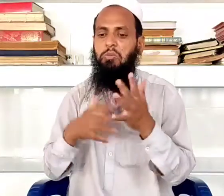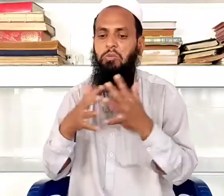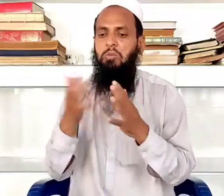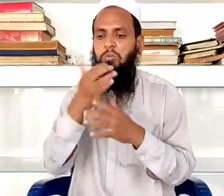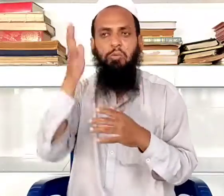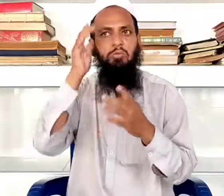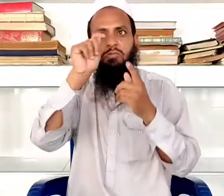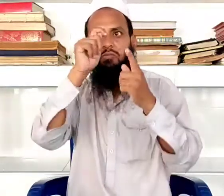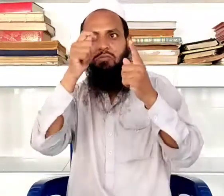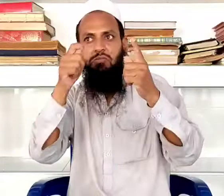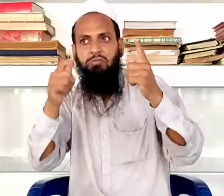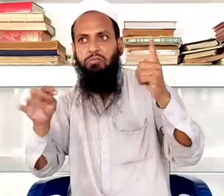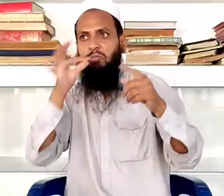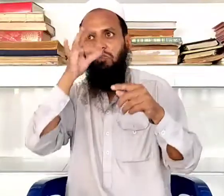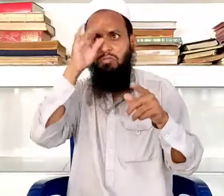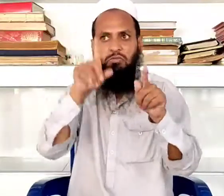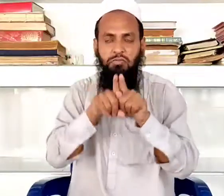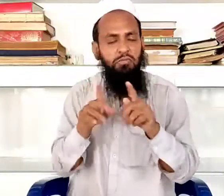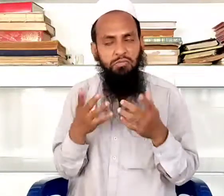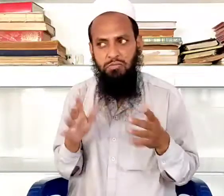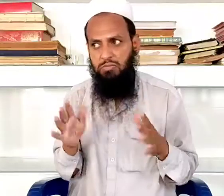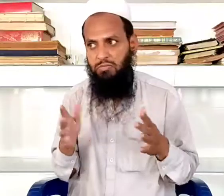طرح نبی صلی اللہ علیہ وسلم نے